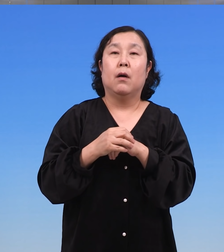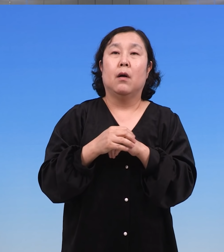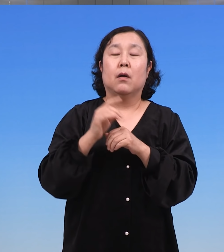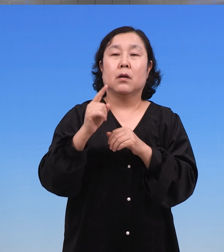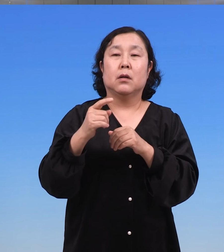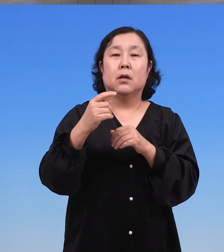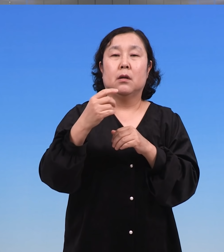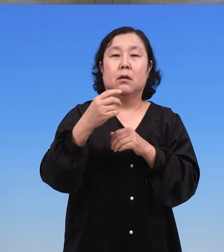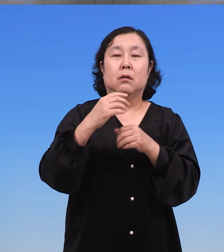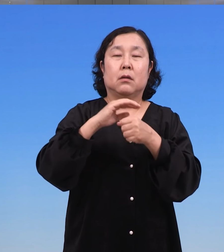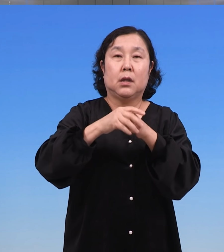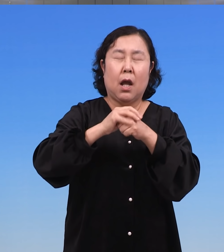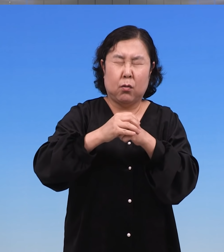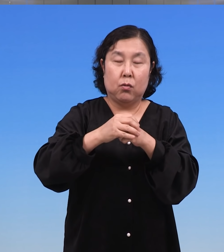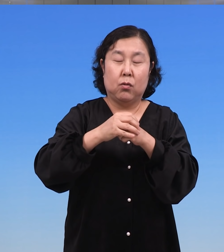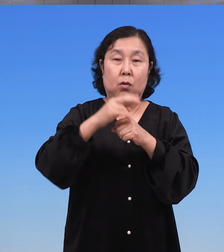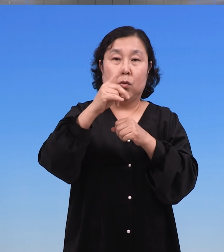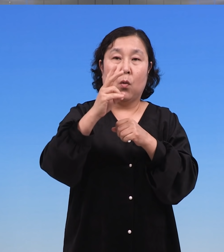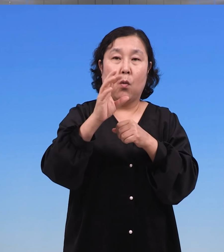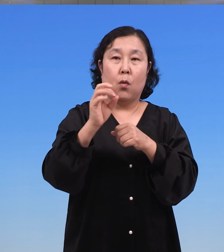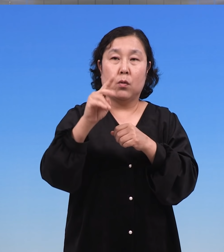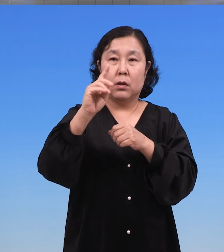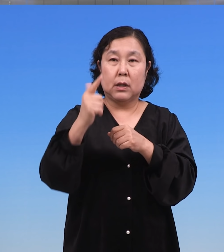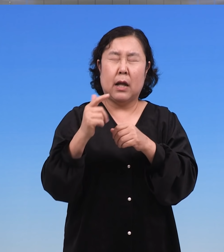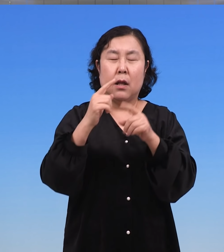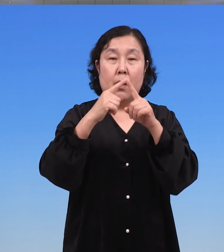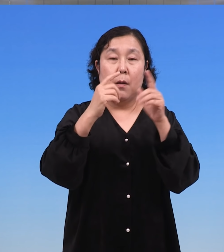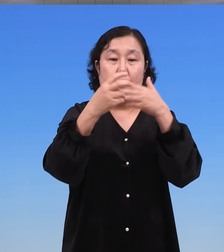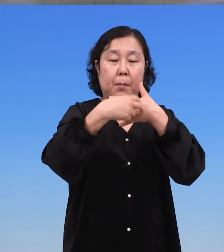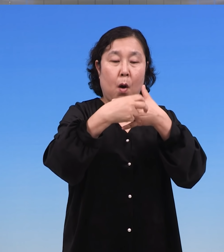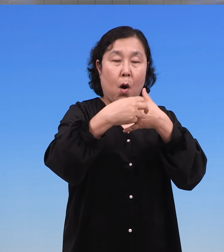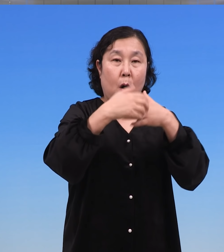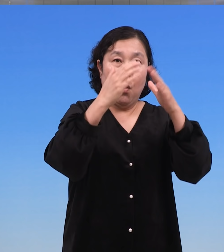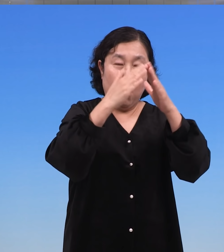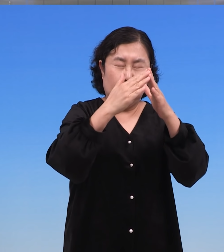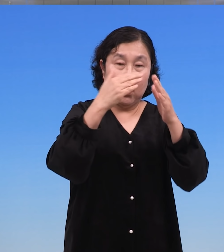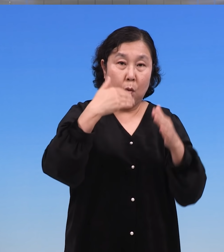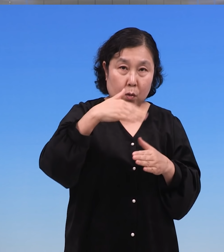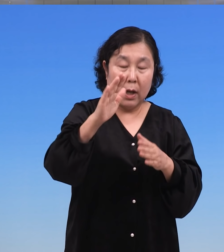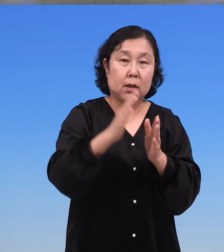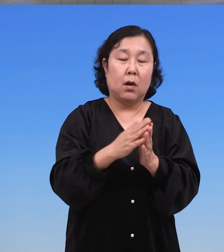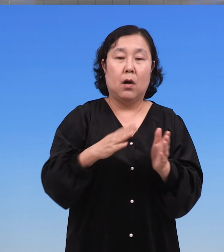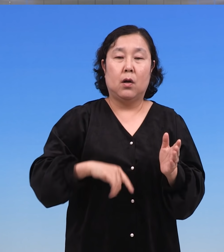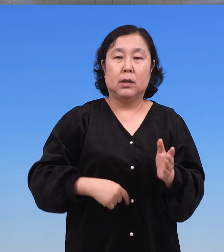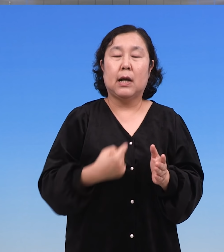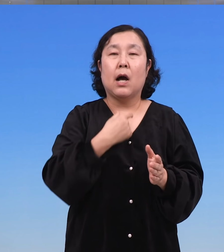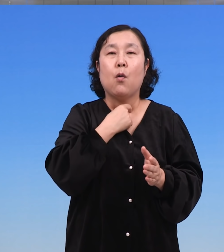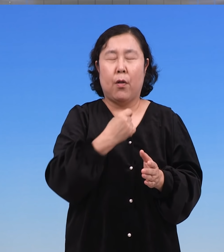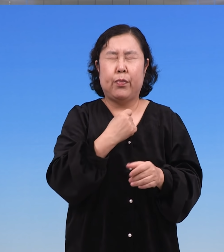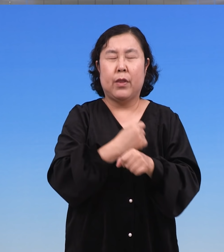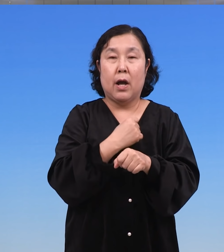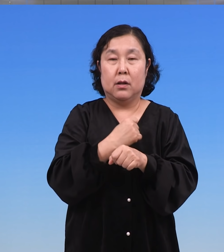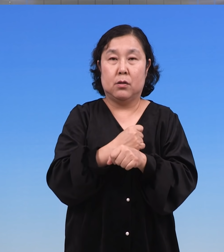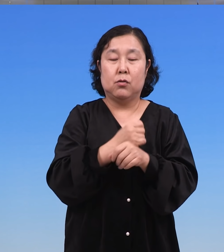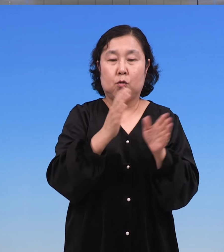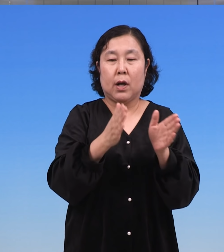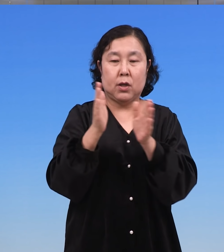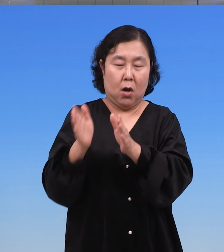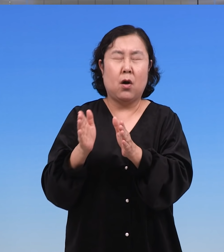달려가 가지고 그 코로나 바이러스 환자들을 돕는 일을 자원하는 과정에서 옛 내용을 이렇게 소개한 거더라고요.